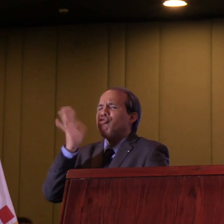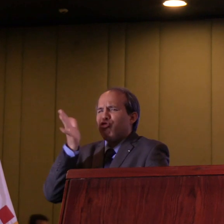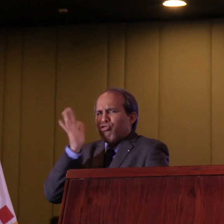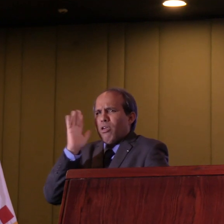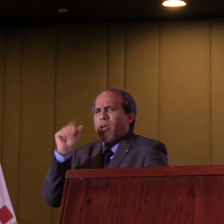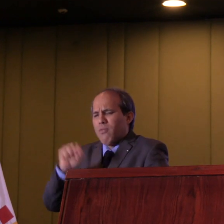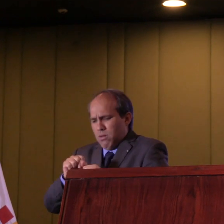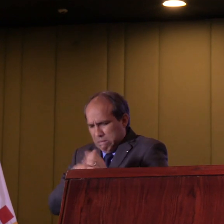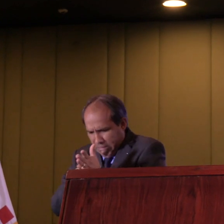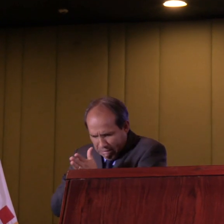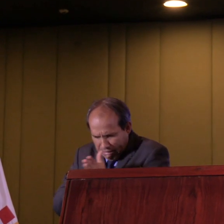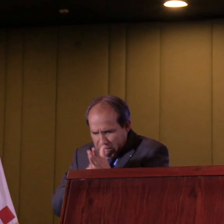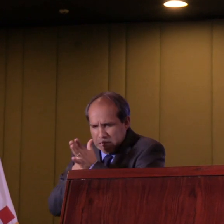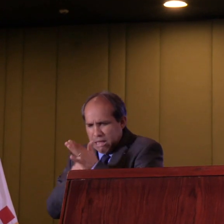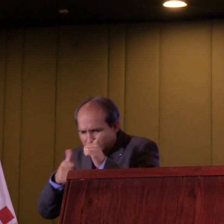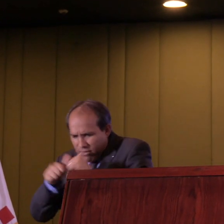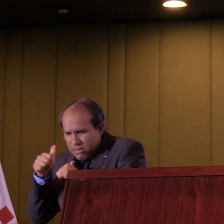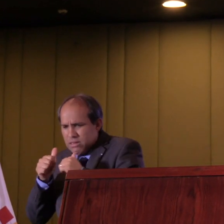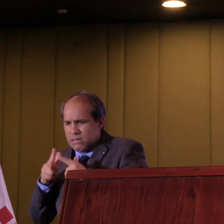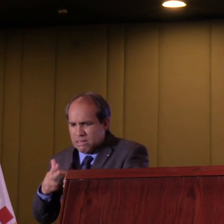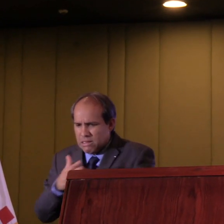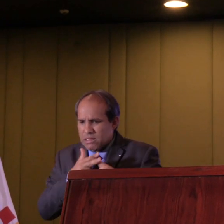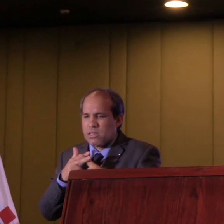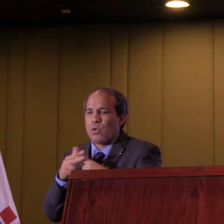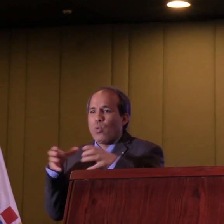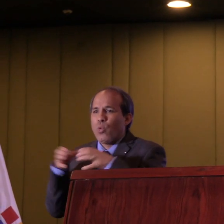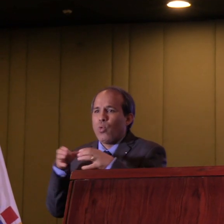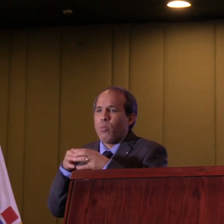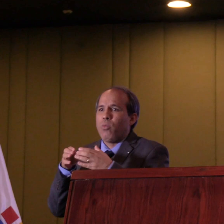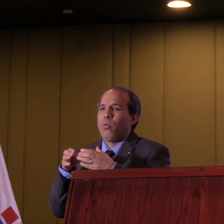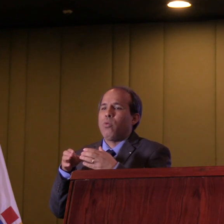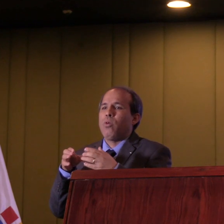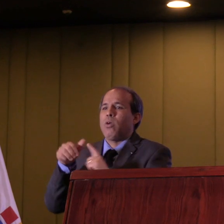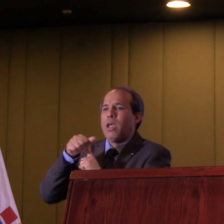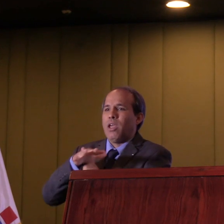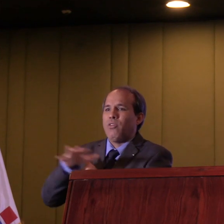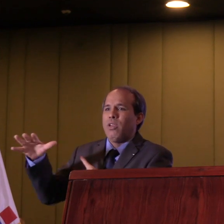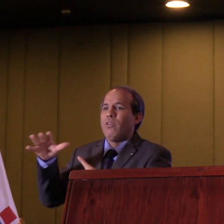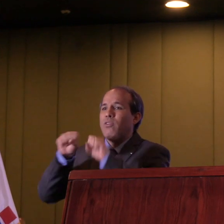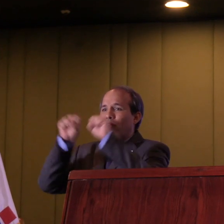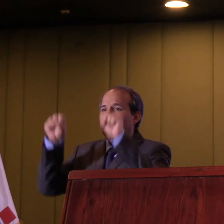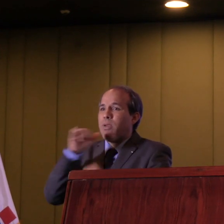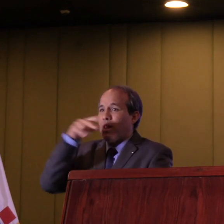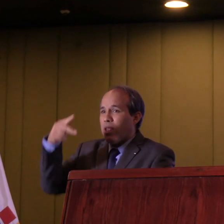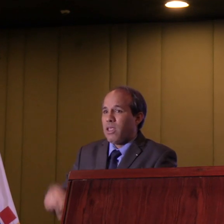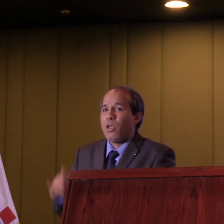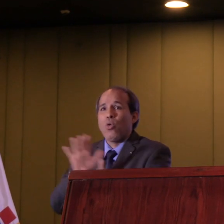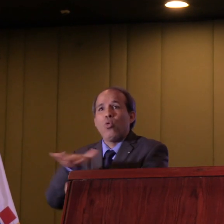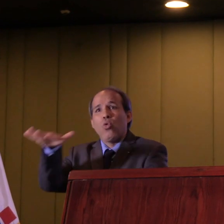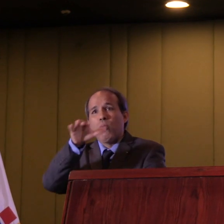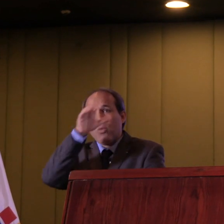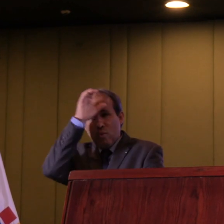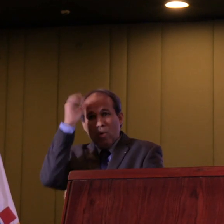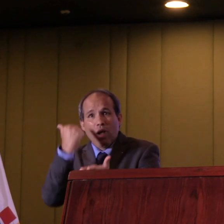isso em estreita coordenação com agentes do sistema elétrico brasileiro, consumidores